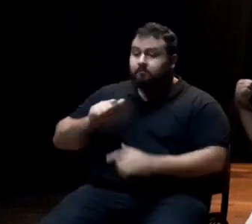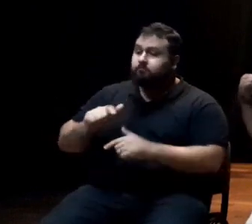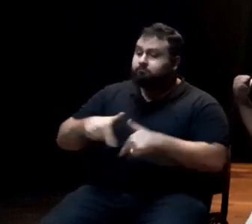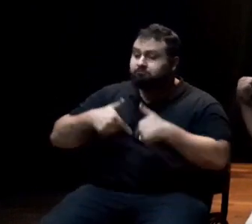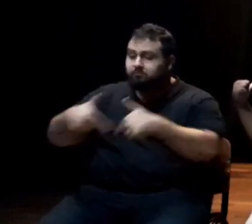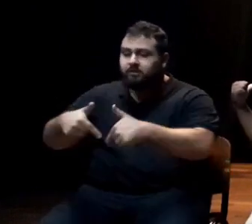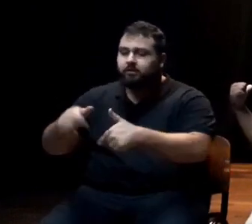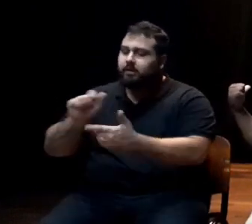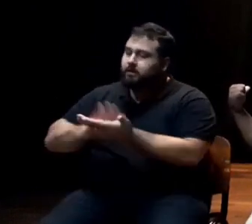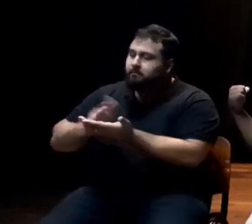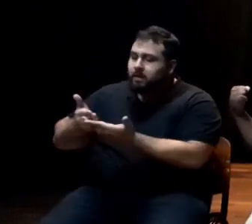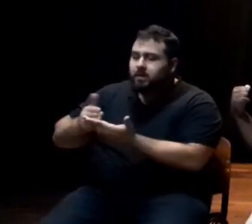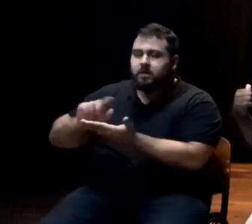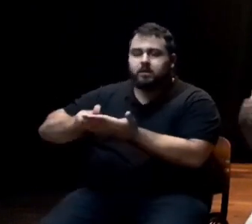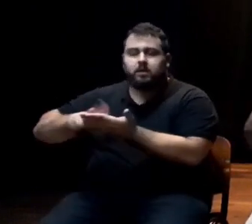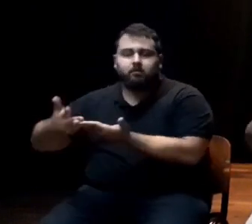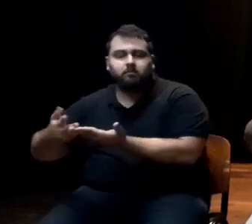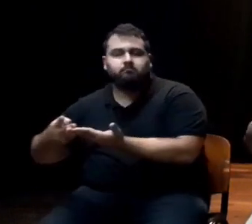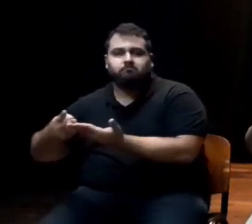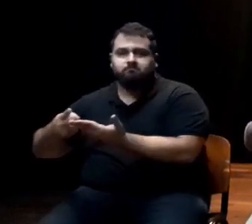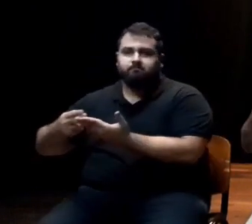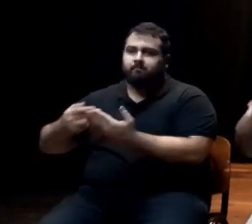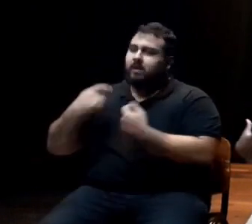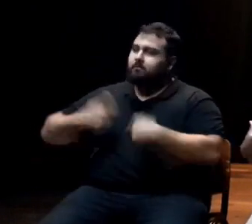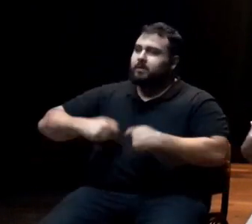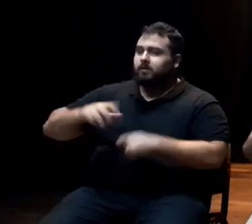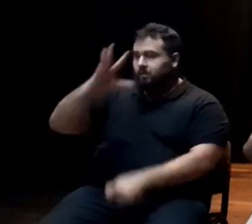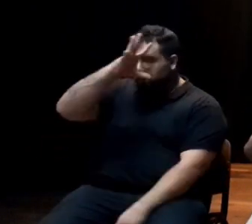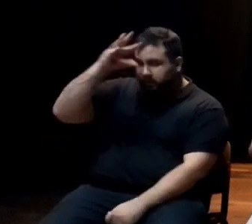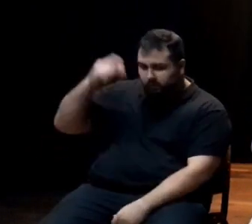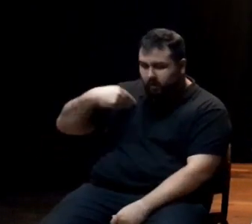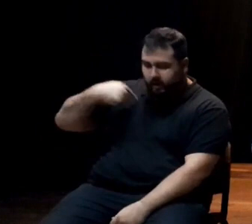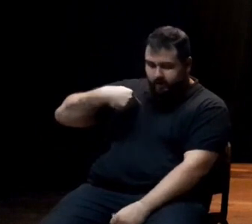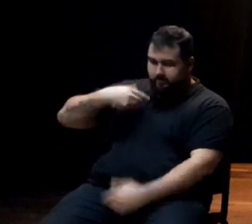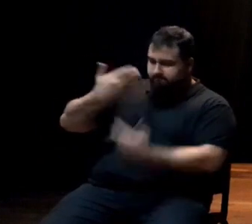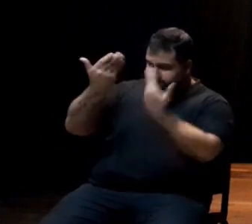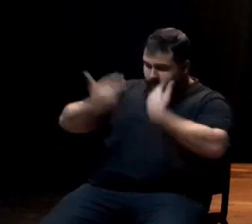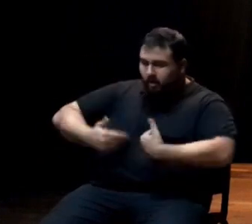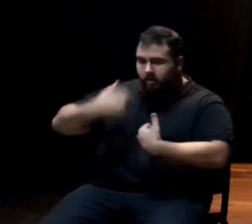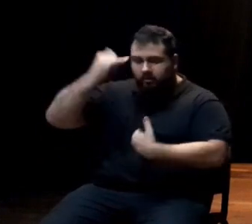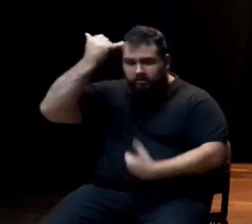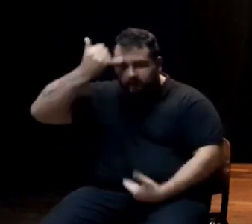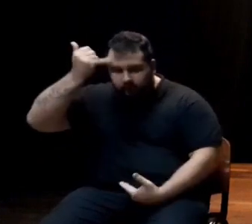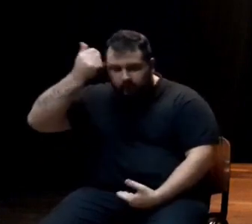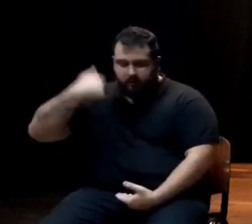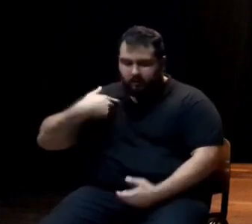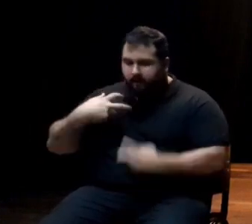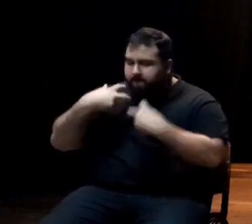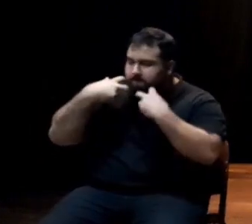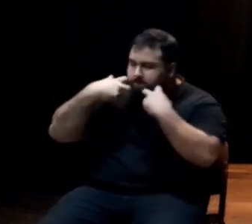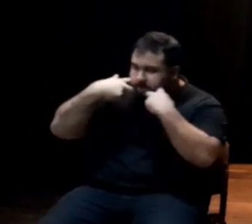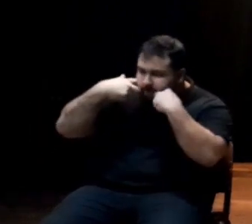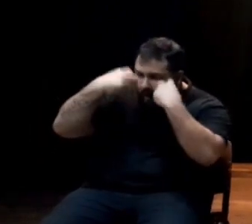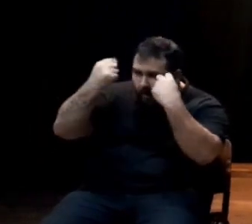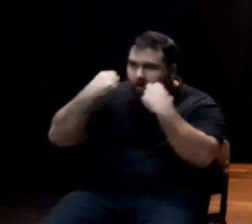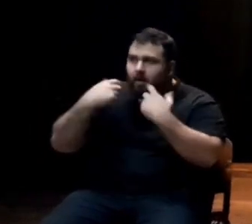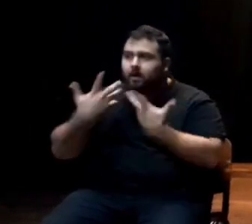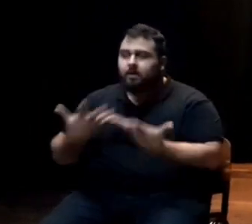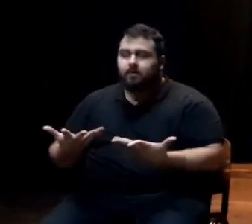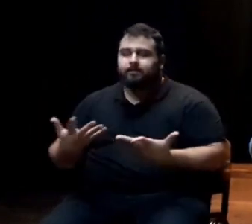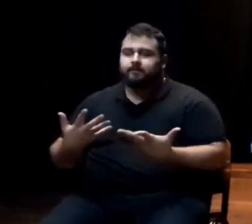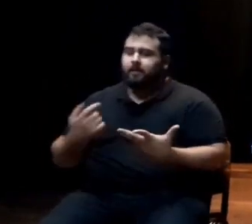naquele momento da interpretação, eu tenho que esquecer quem é o Jadson. Não, porque eu sou uma pessoa muito tímida, aí eu vou fazer